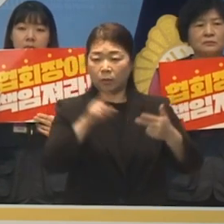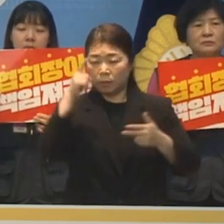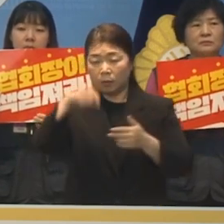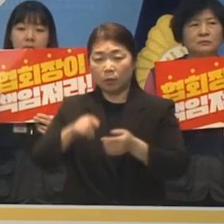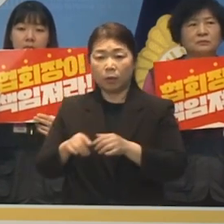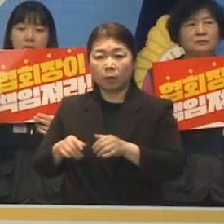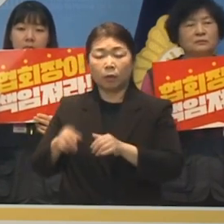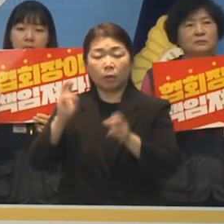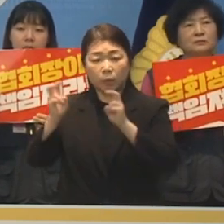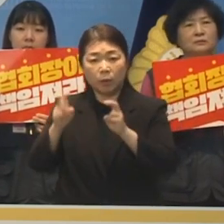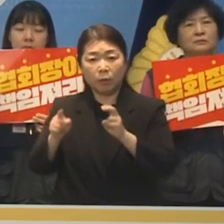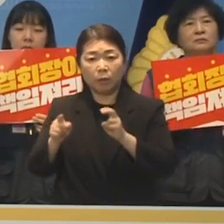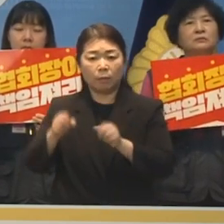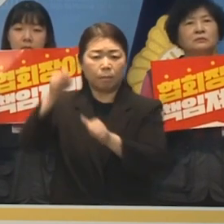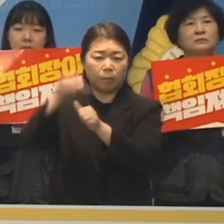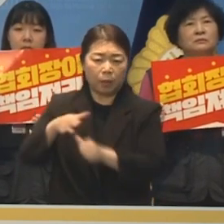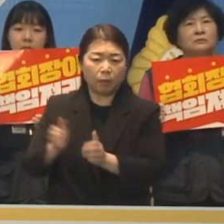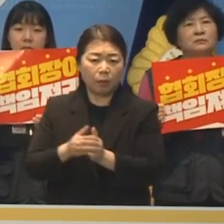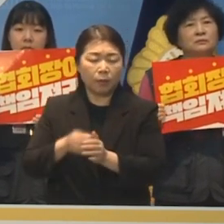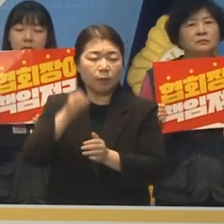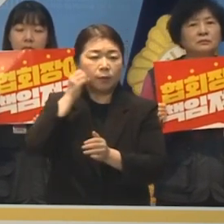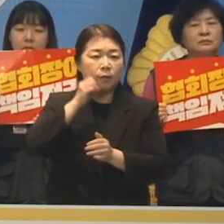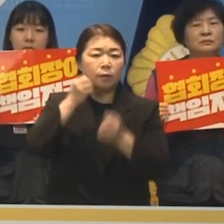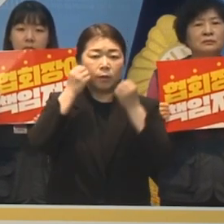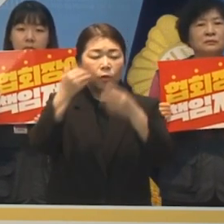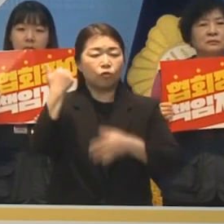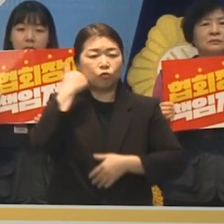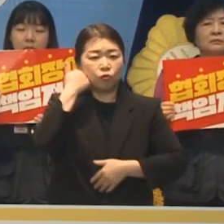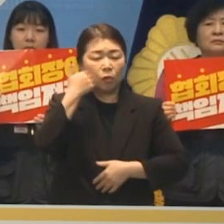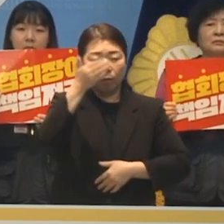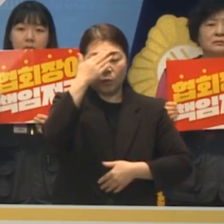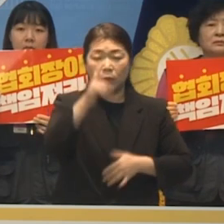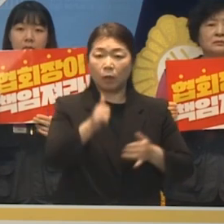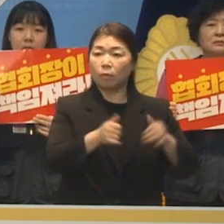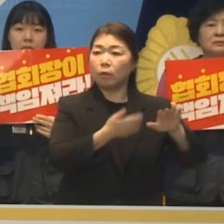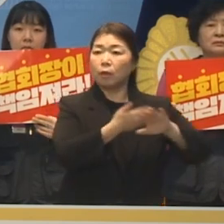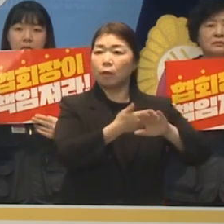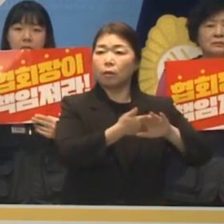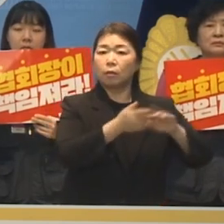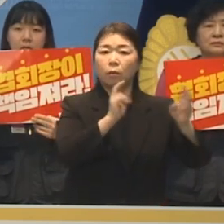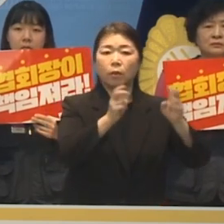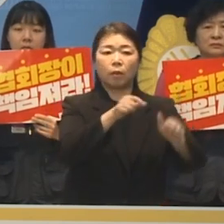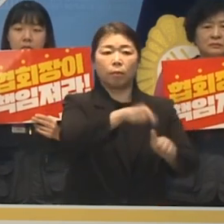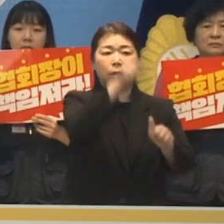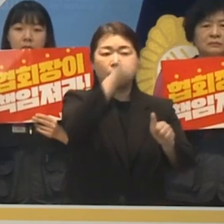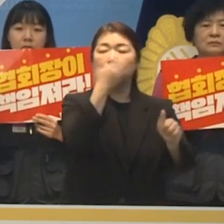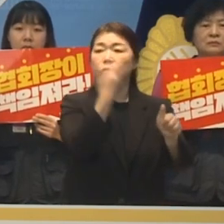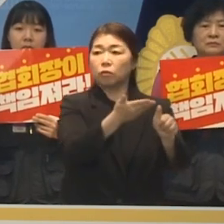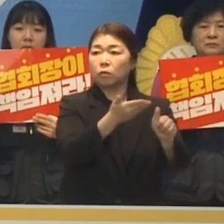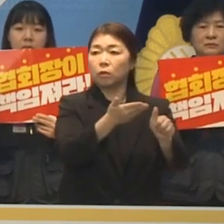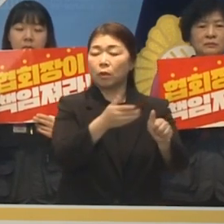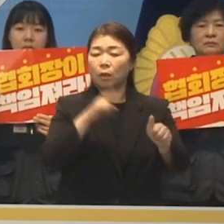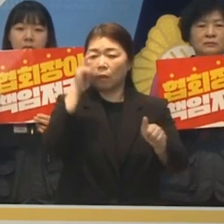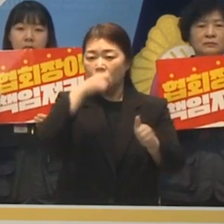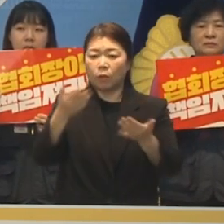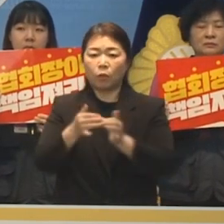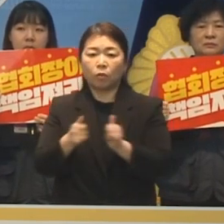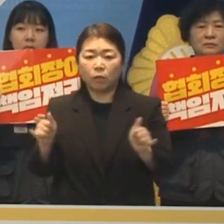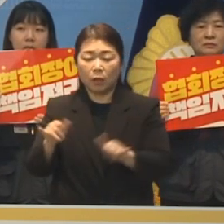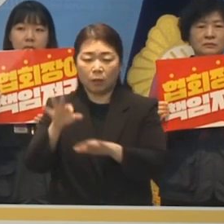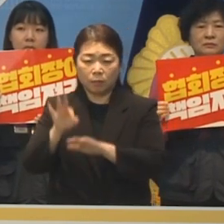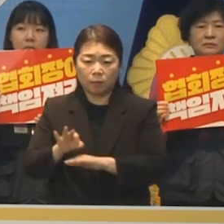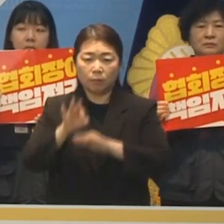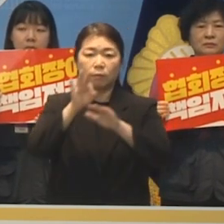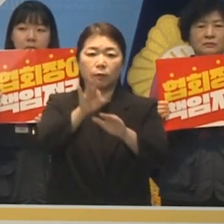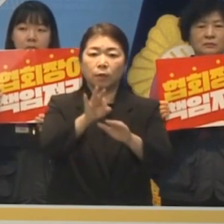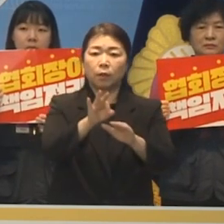주식회사 A램을 떨어뜨리고 신규 용역업체인 주식회사 맥서브를 선정하여 미화 노동자의